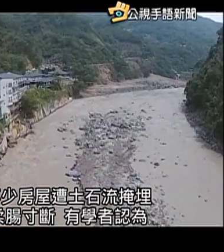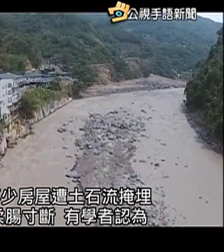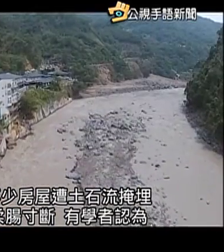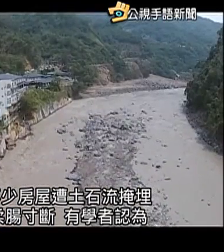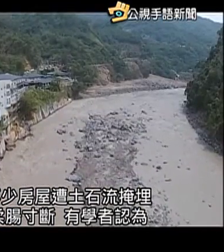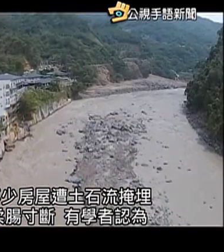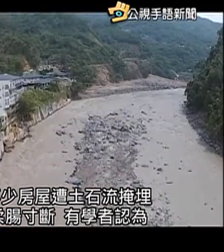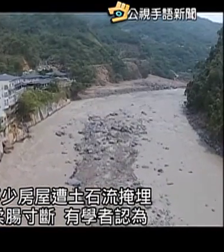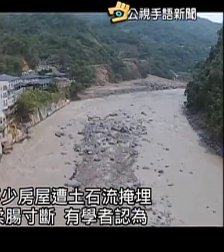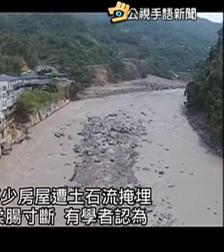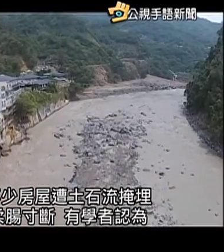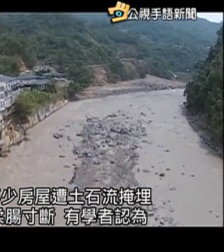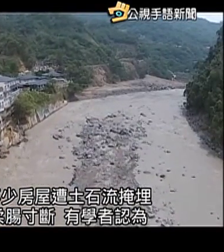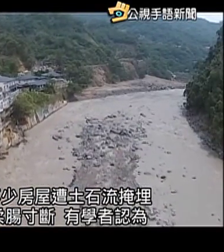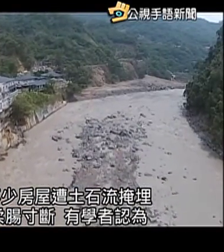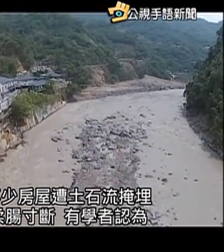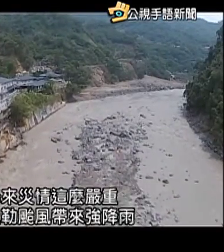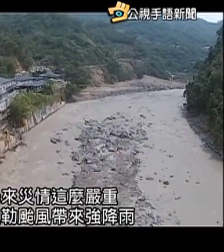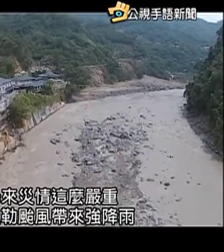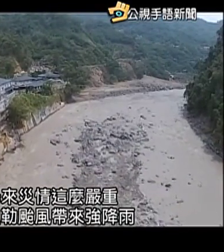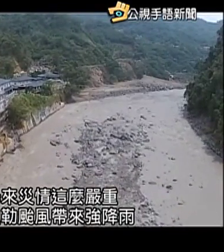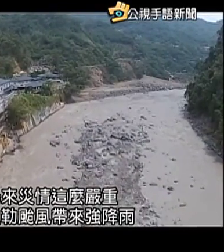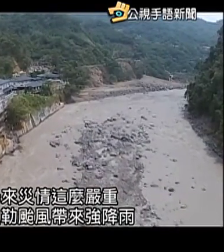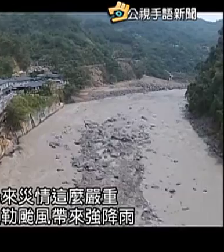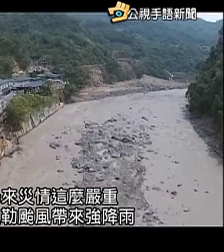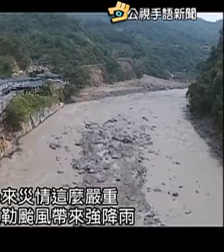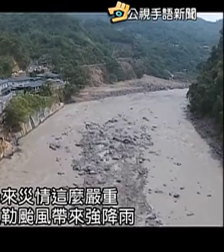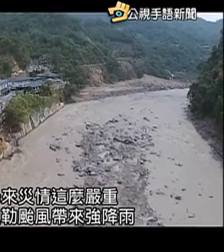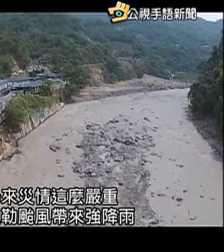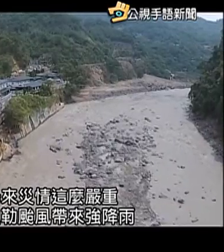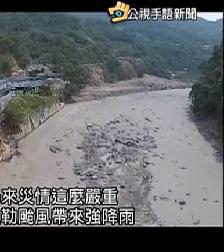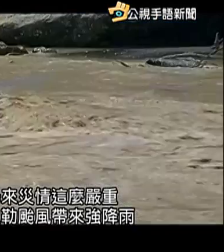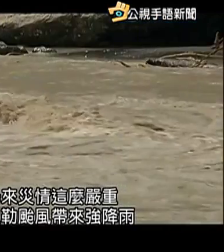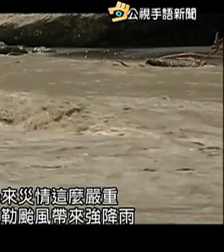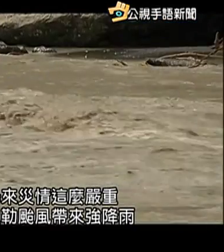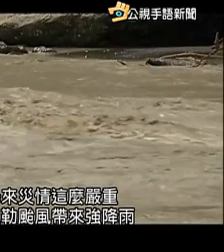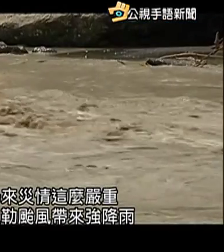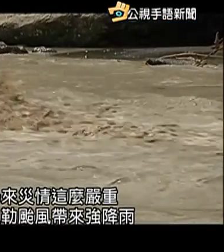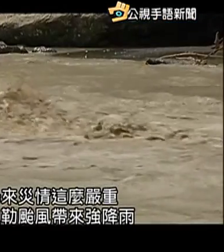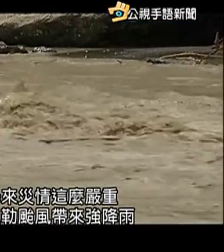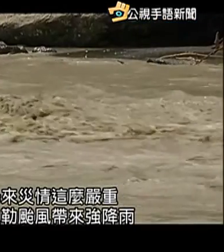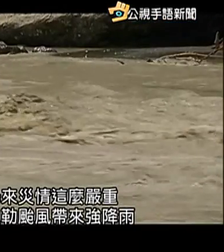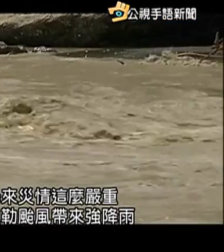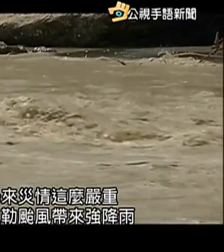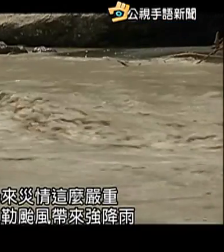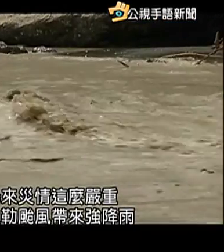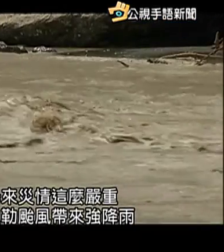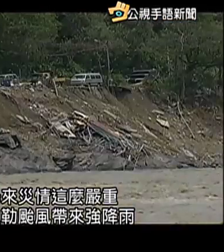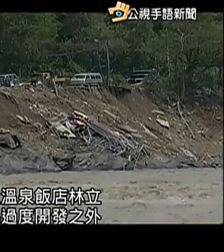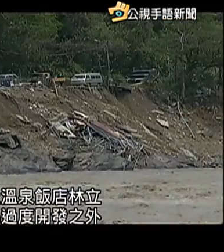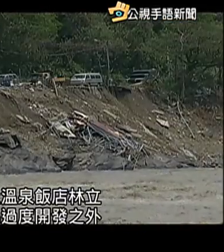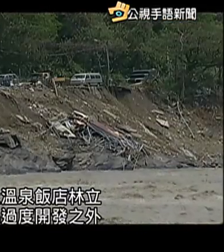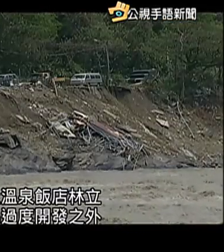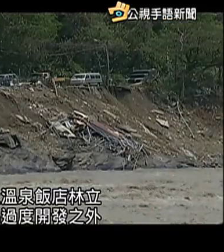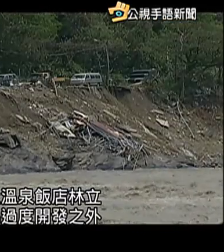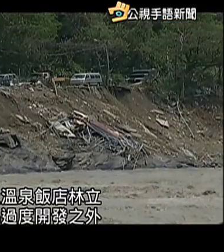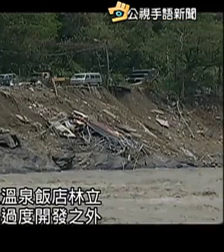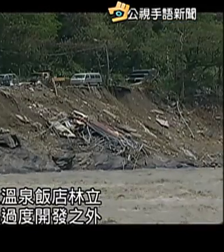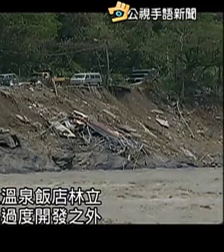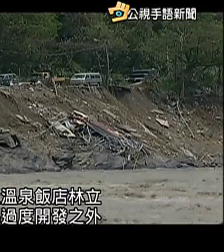寸断。有学者认为，这次乌来灾情这么严重，除了苏迪勒台风带来强降雨，加上温泉饭店林立、人为过